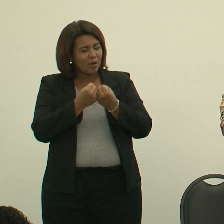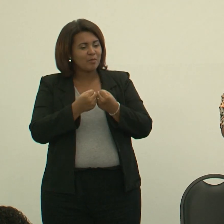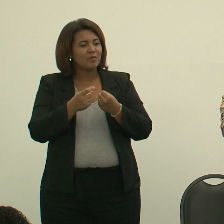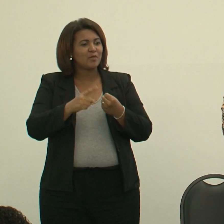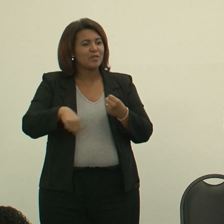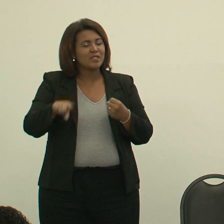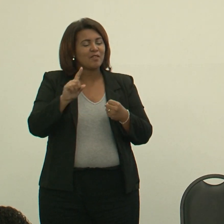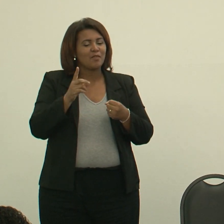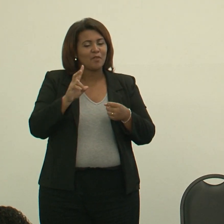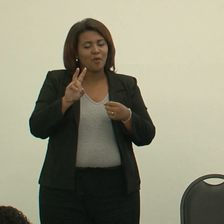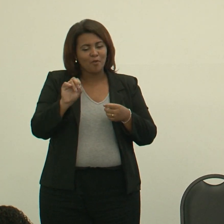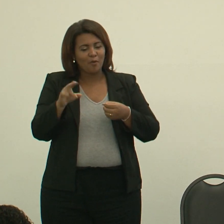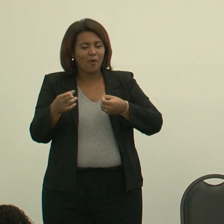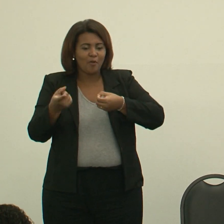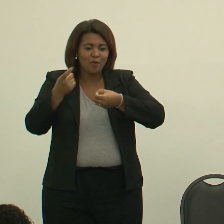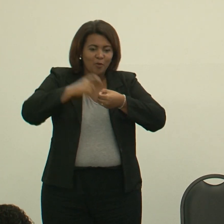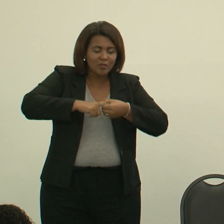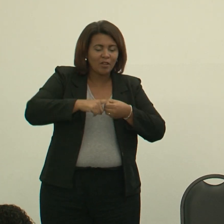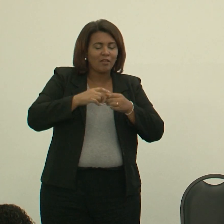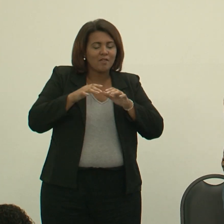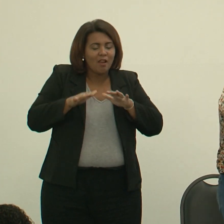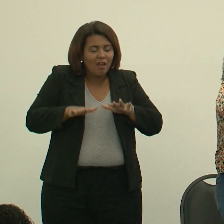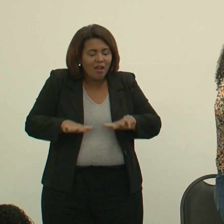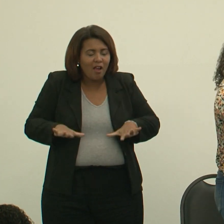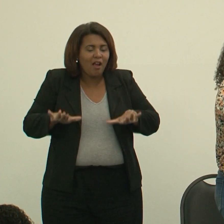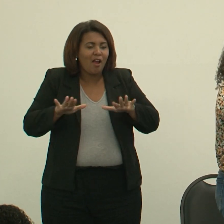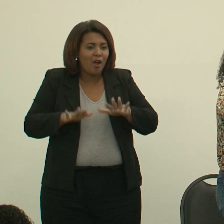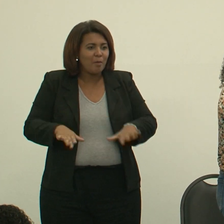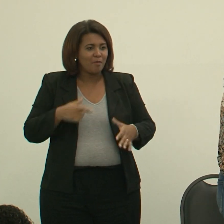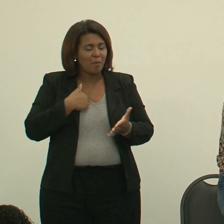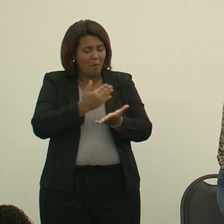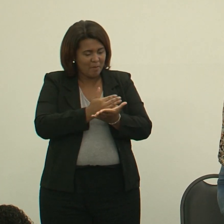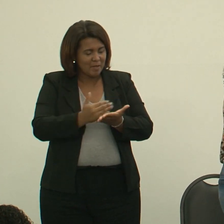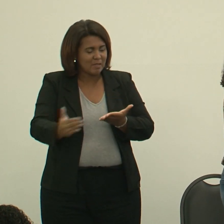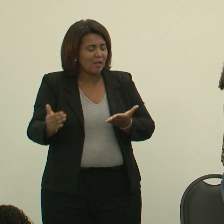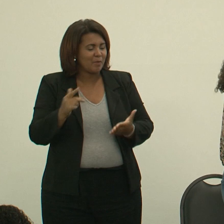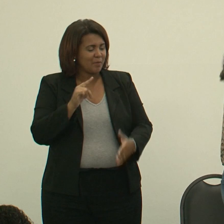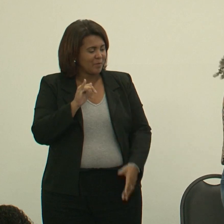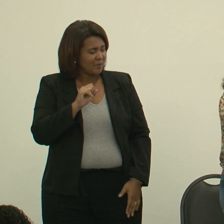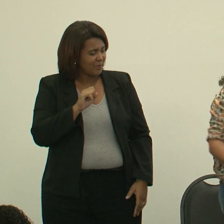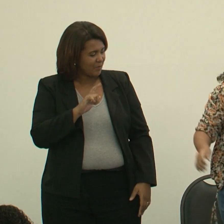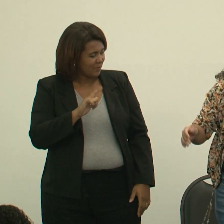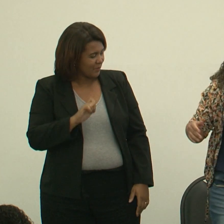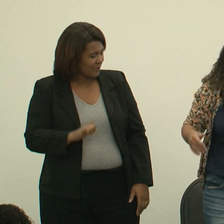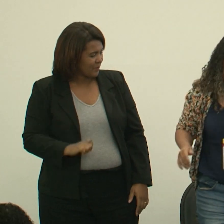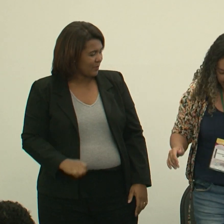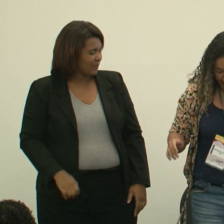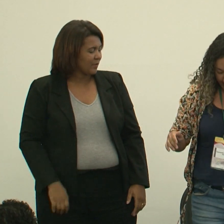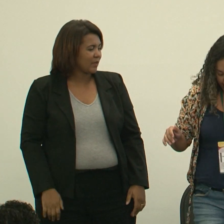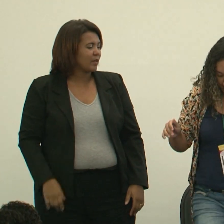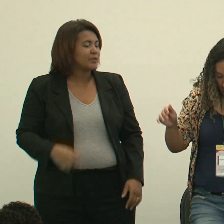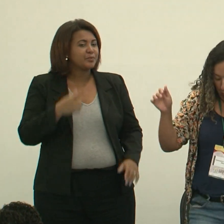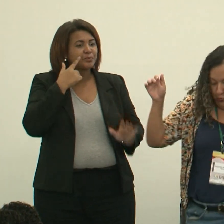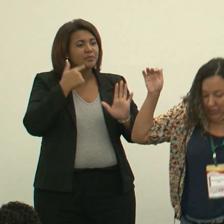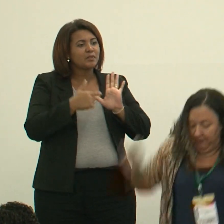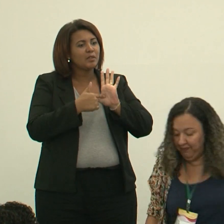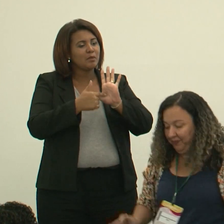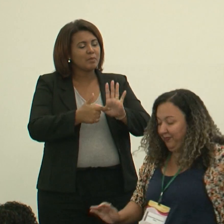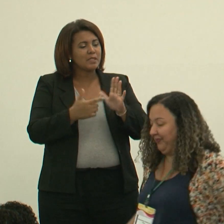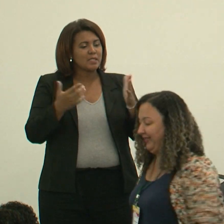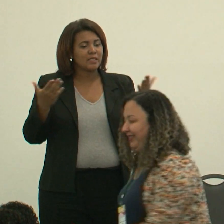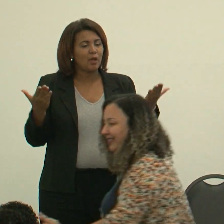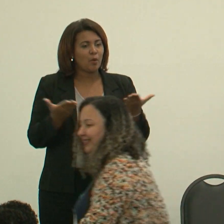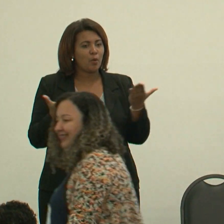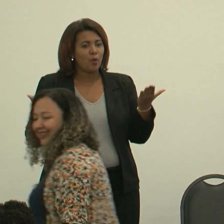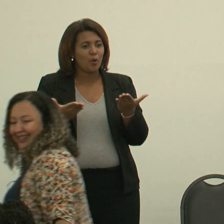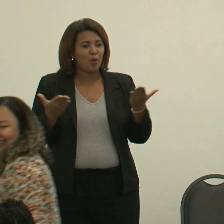vão voltando ao normal, tá bom? Muito obrigada. E vamos começar, né, Gisele? Então, a nossa apresentação de hoje, ela